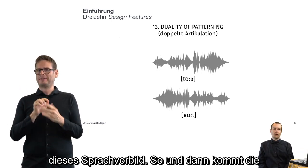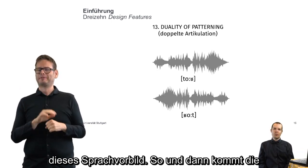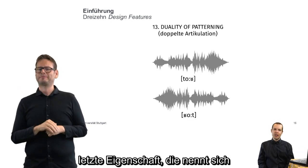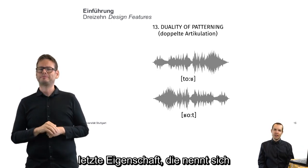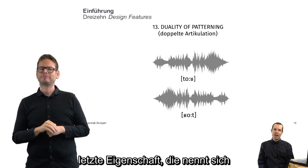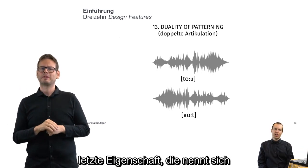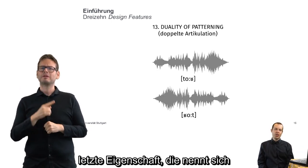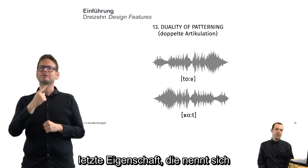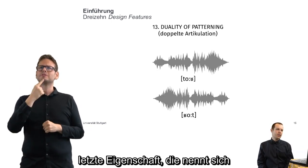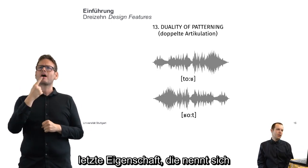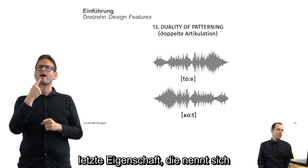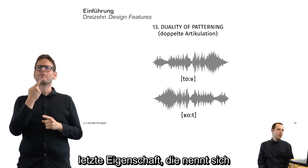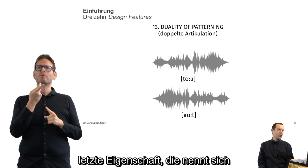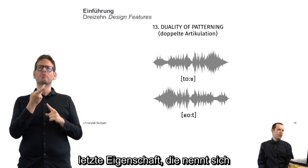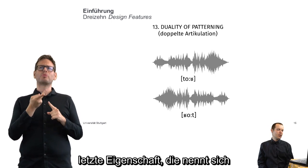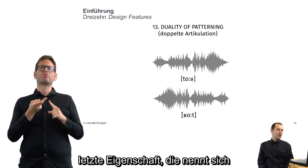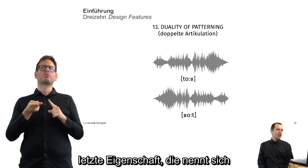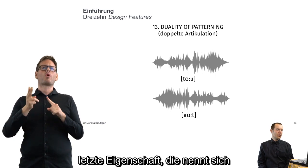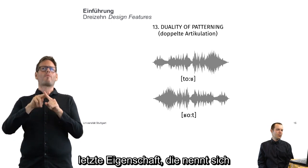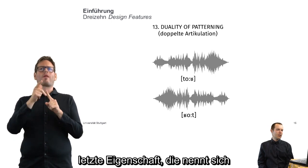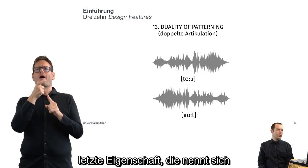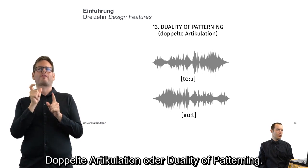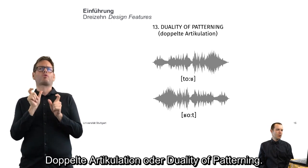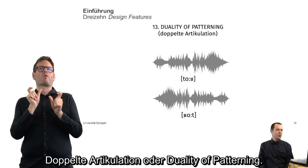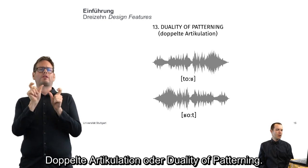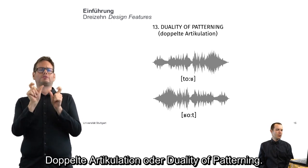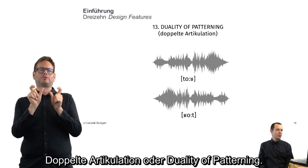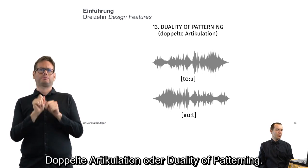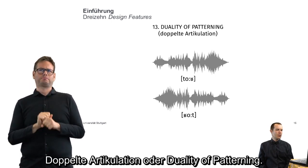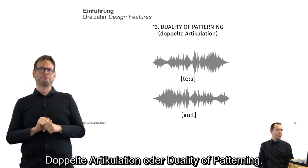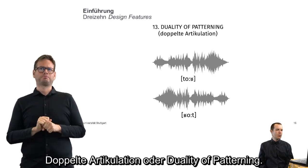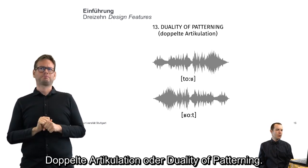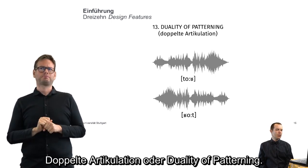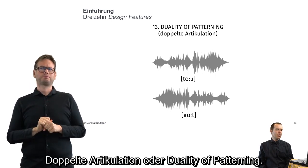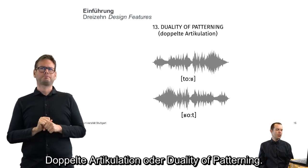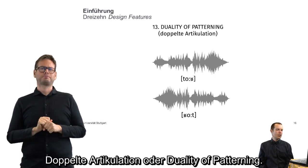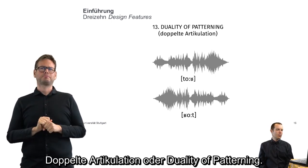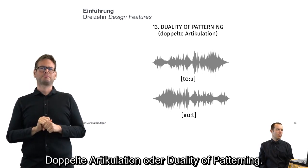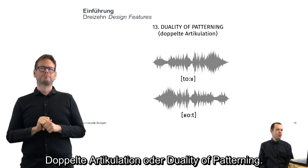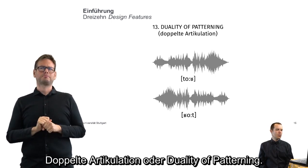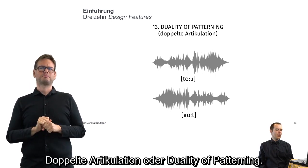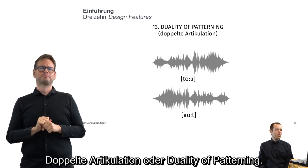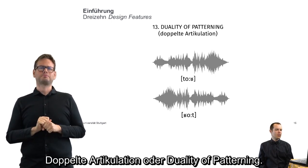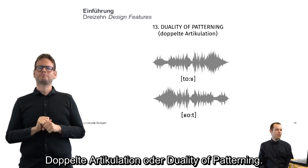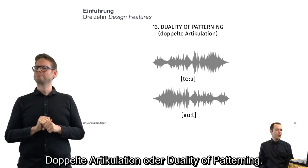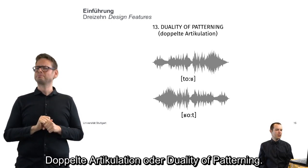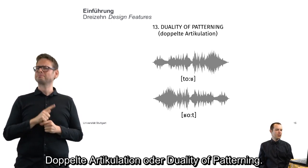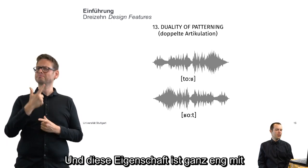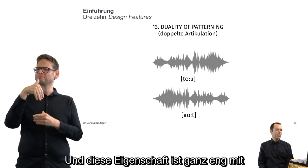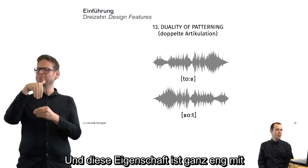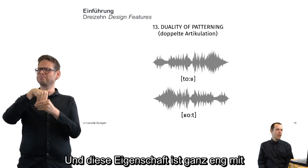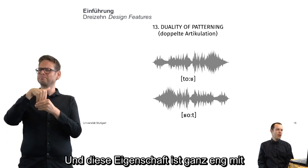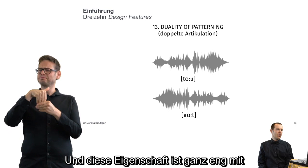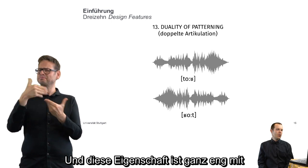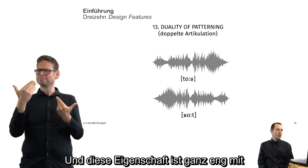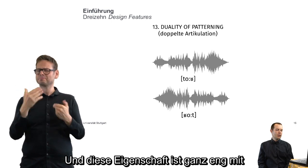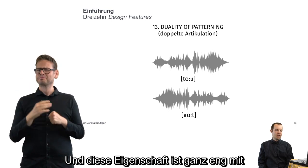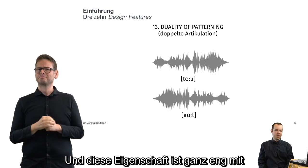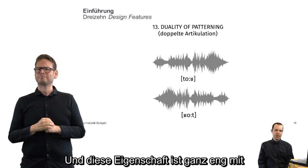So, dann kommt die letzte Eigenschaft, die nennt sich doppelte Artikulation oder Duality of Patterning.